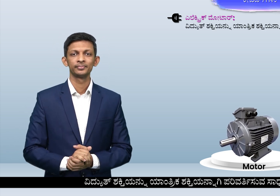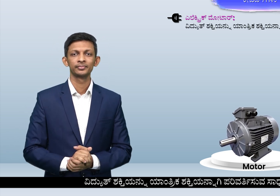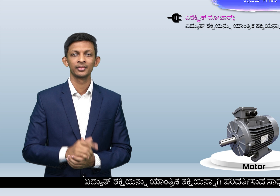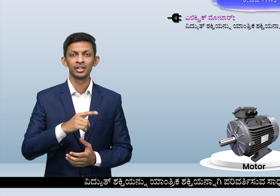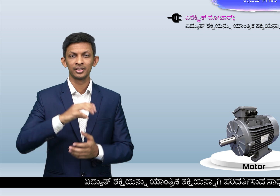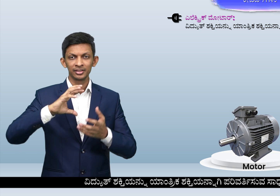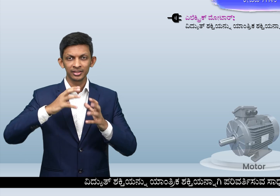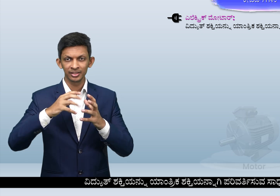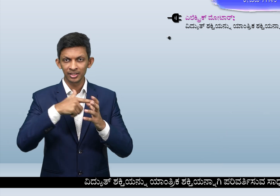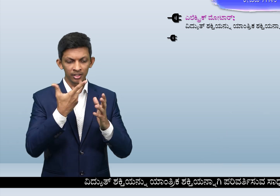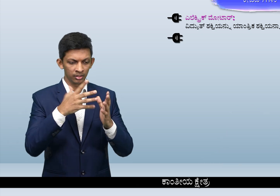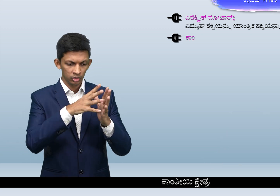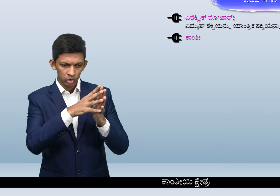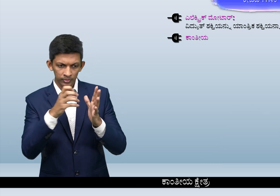ಸಾಧನ.